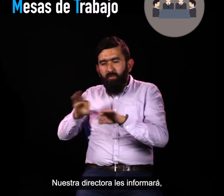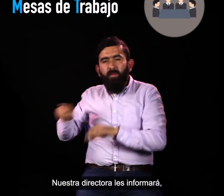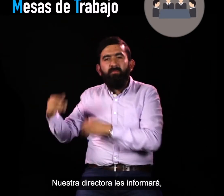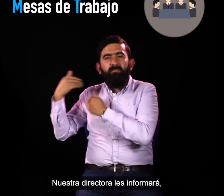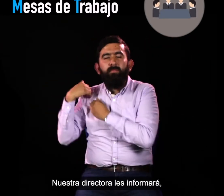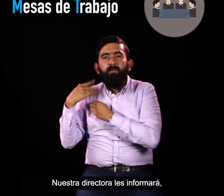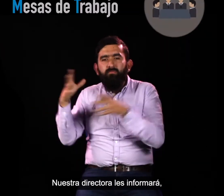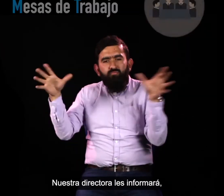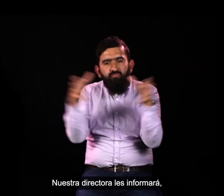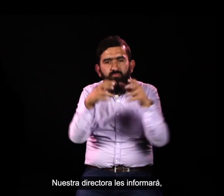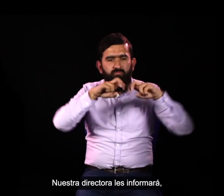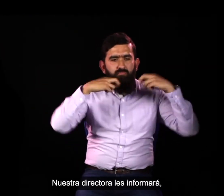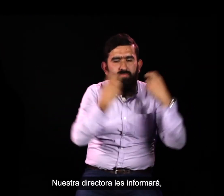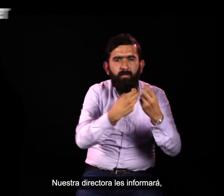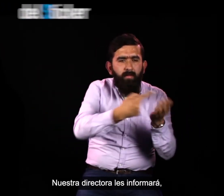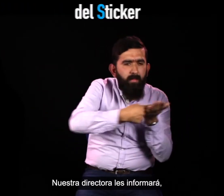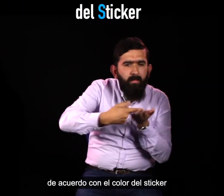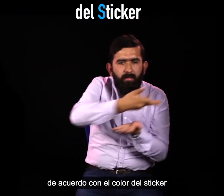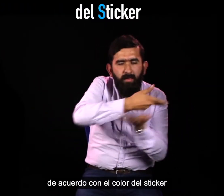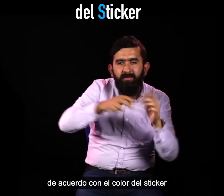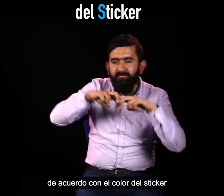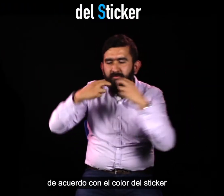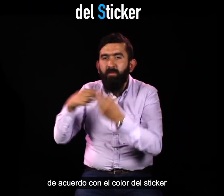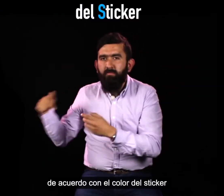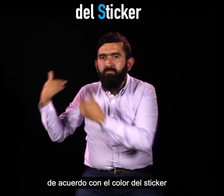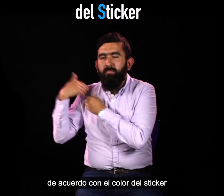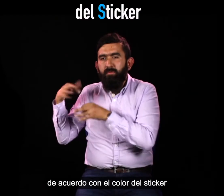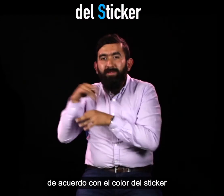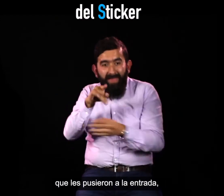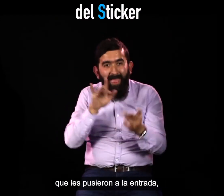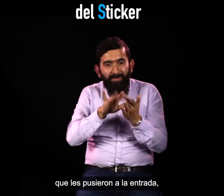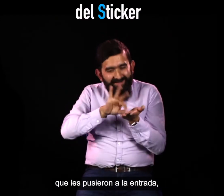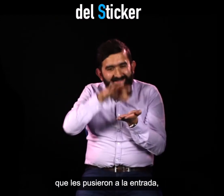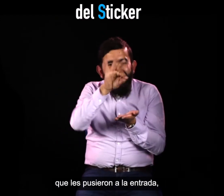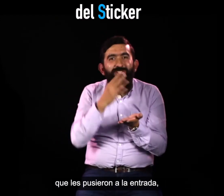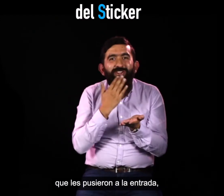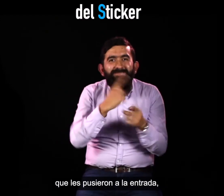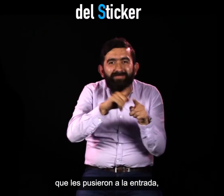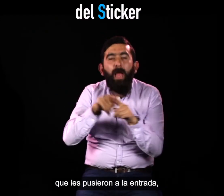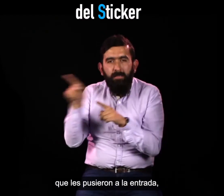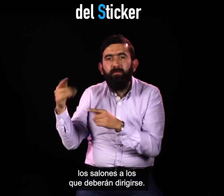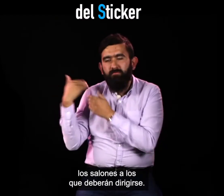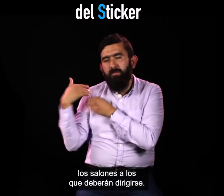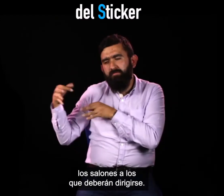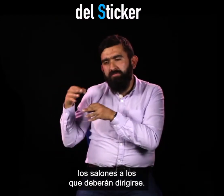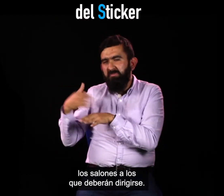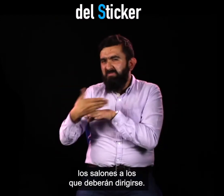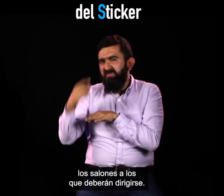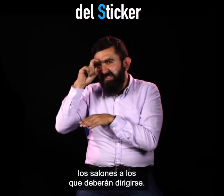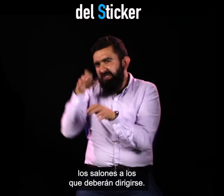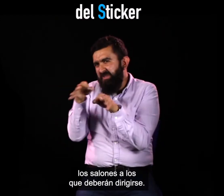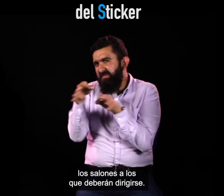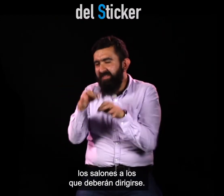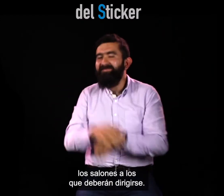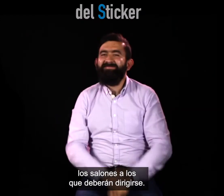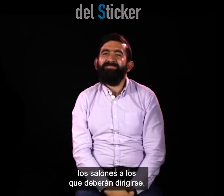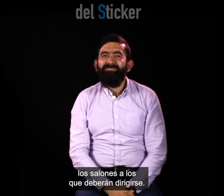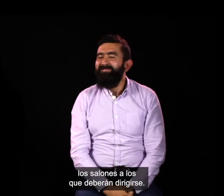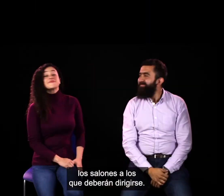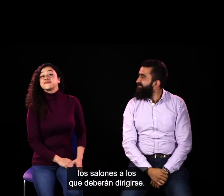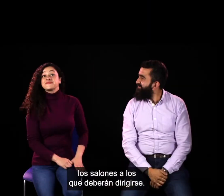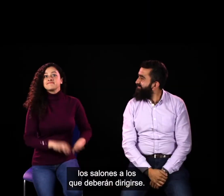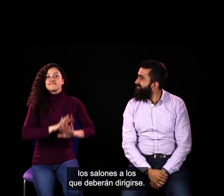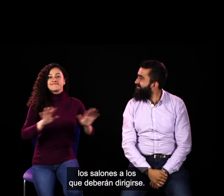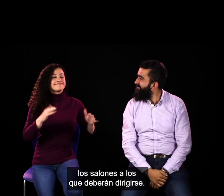Nuestra directora les informará, de acuerdo con el color del sticker que les pusieron a la entrada, los salones a los que deberán